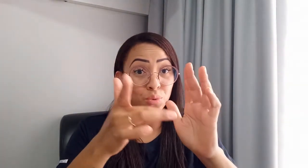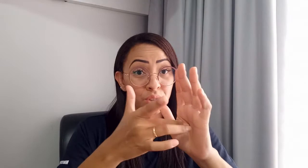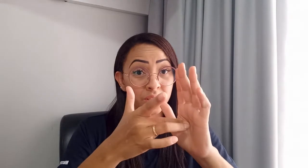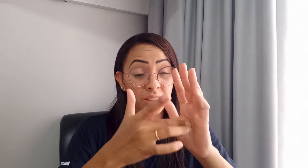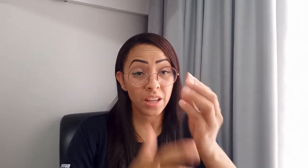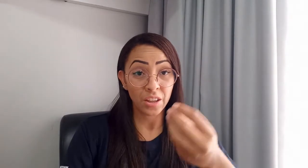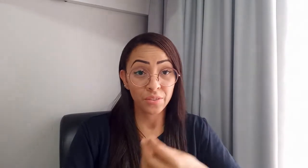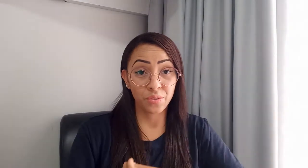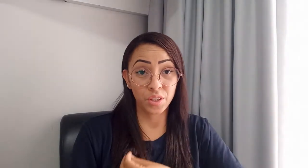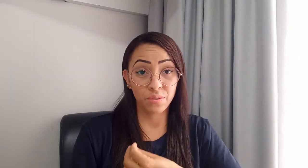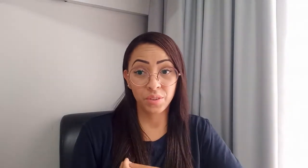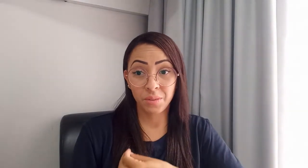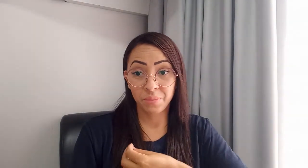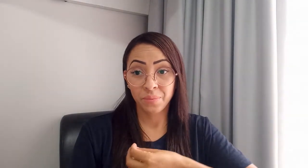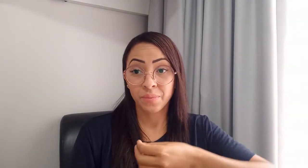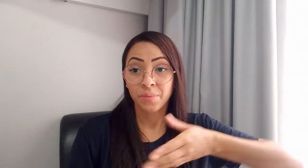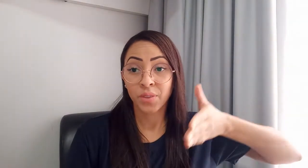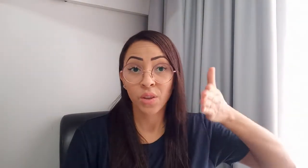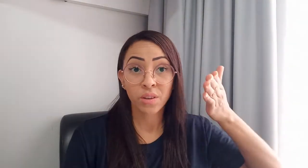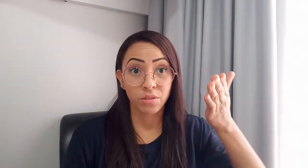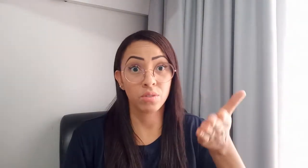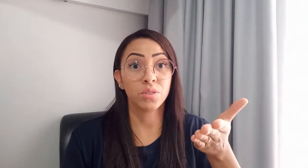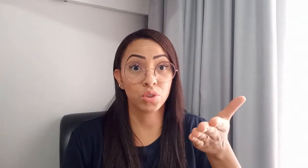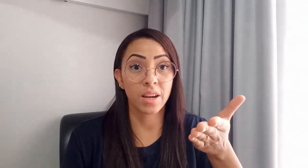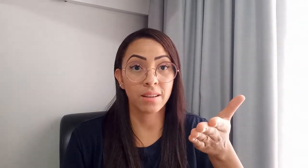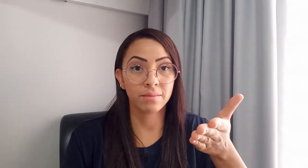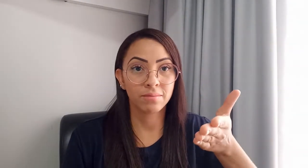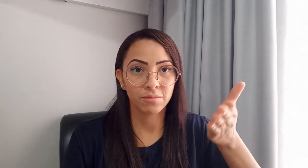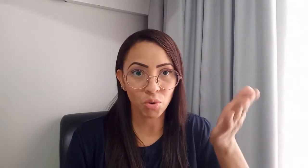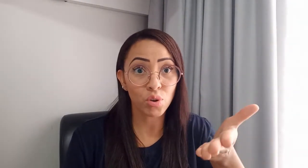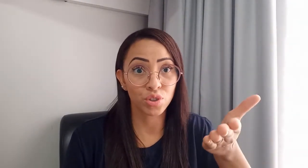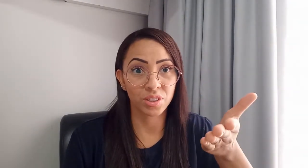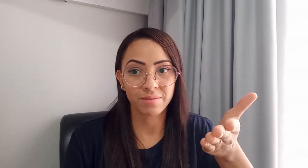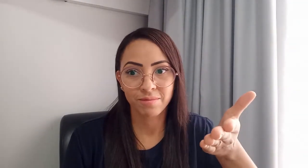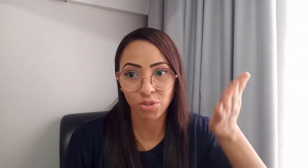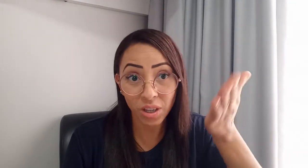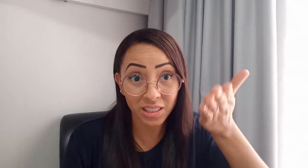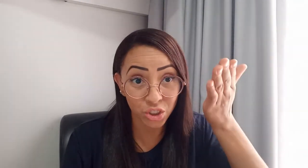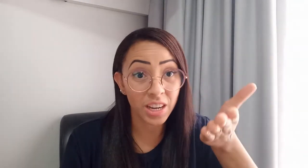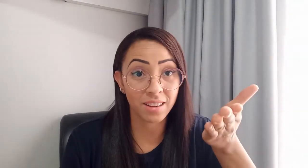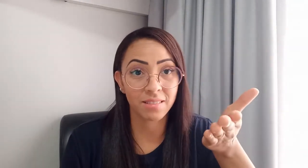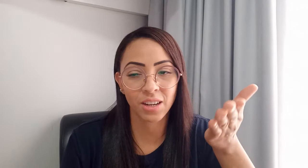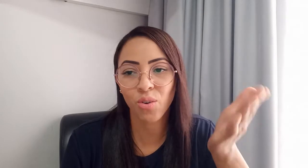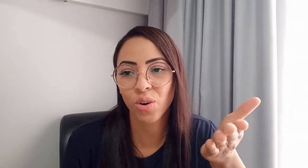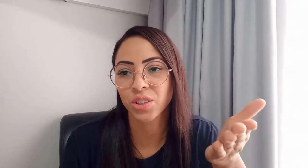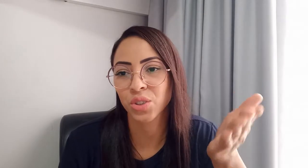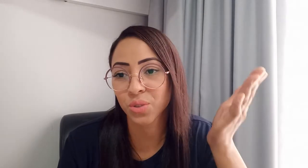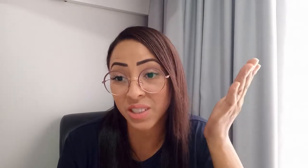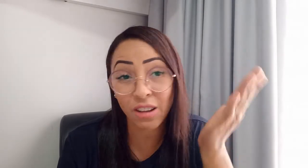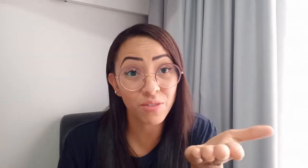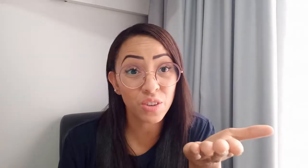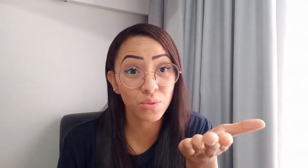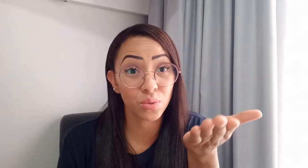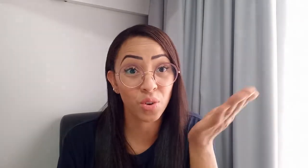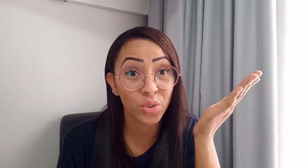Jesus vive já, hoje, já, agora. Jesus está vivo